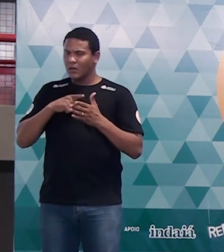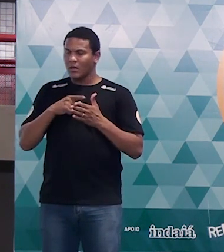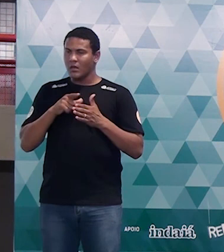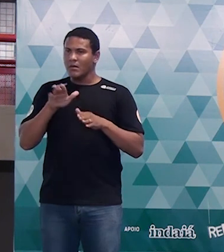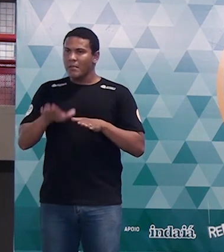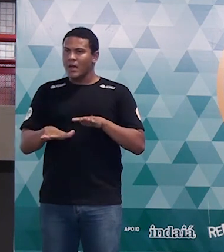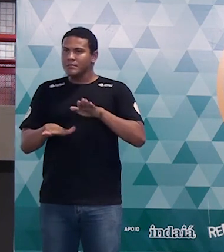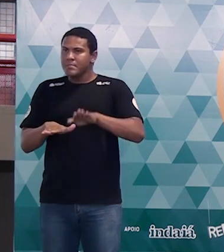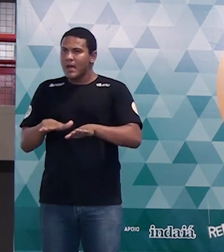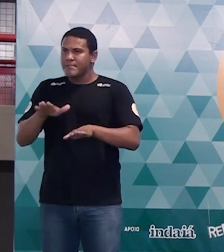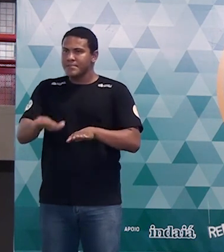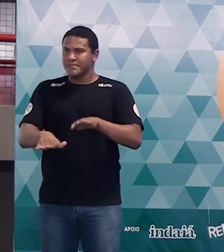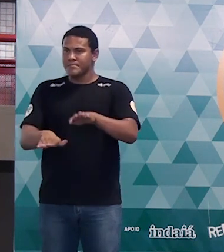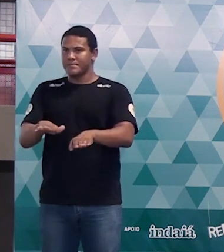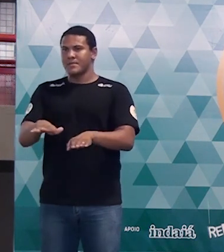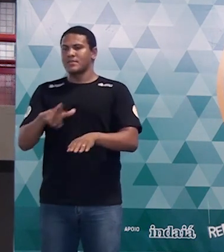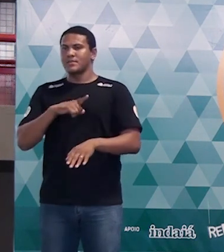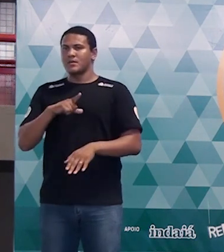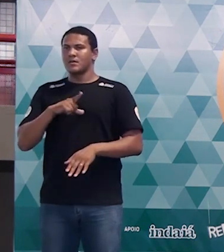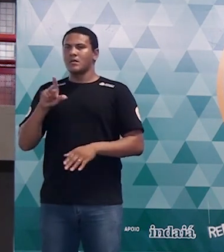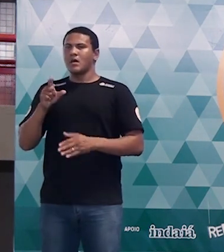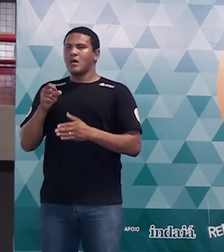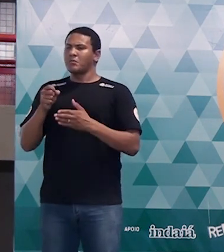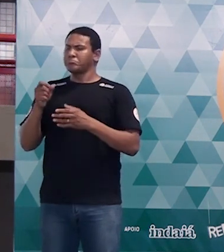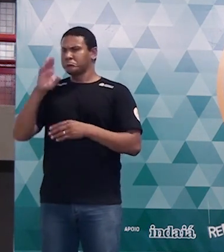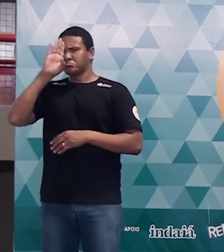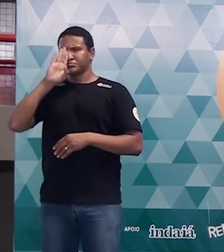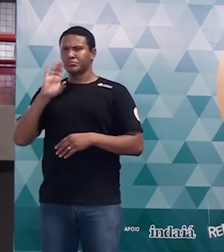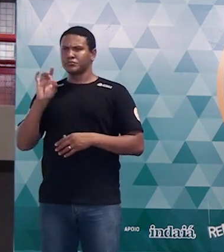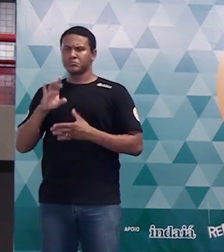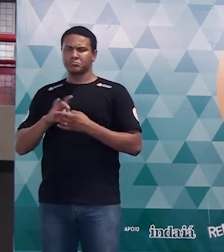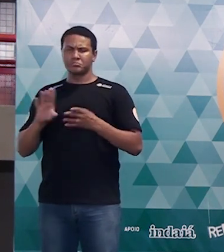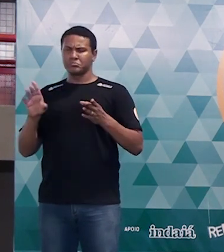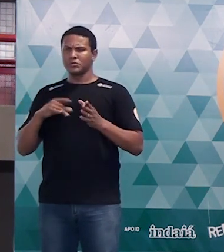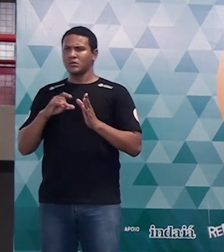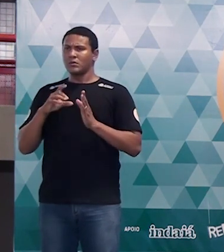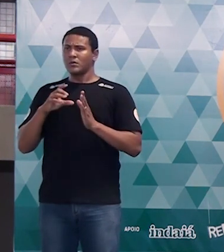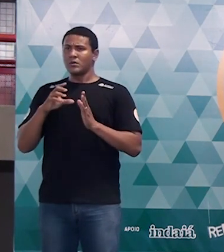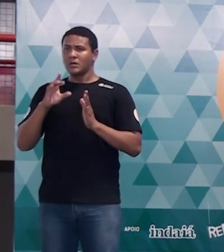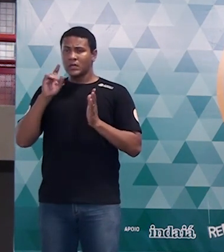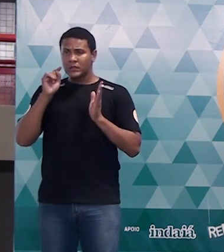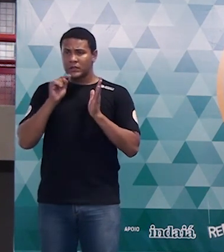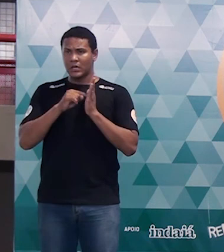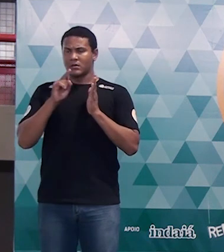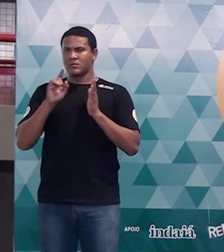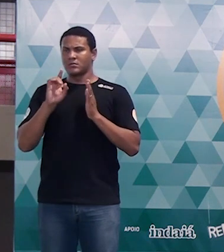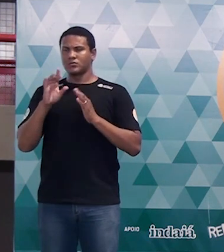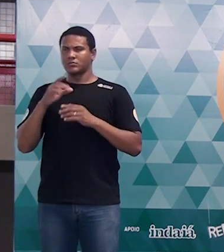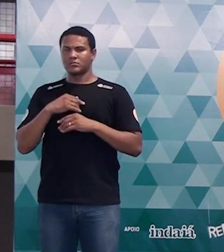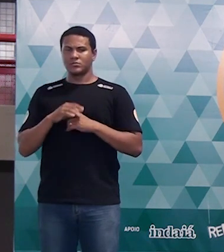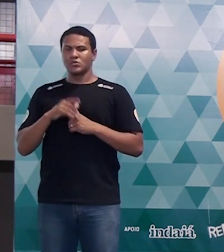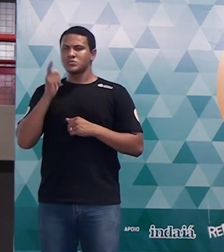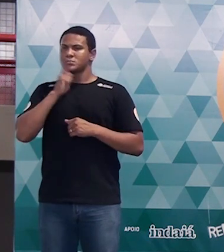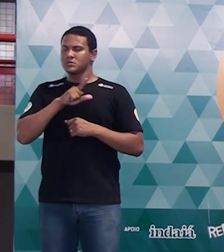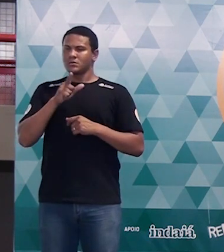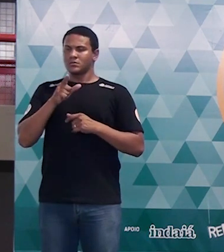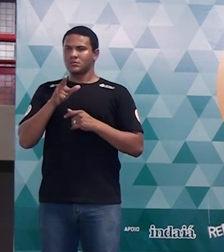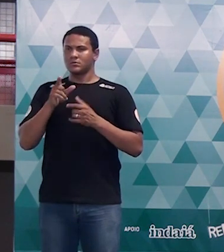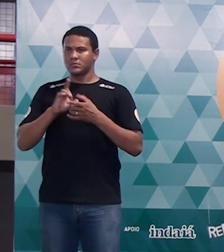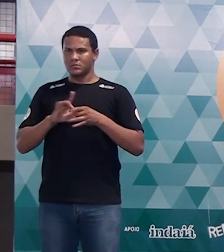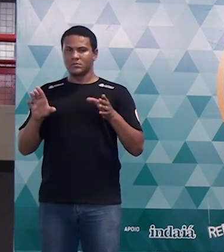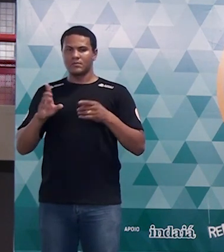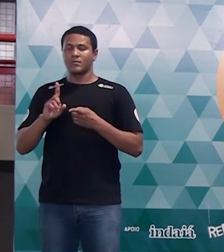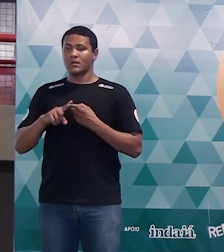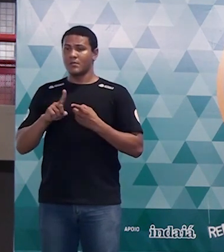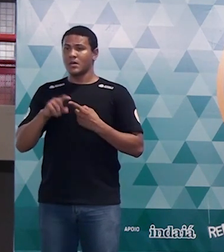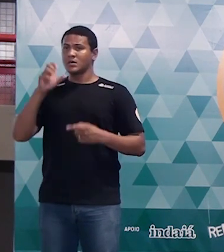bom? É gratuito, basta se inscrever para você poder ter acesso às aulas. Também vai ser pelo YouTube a